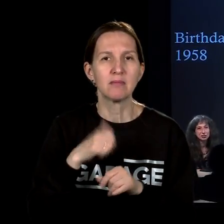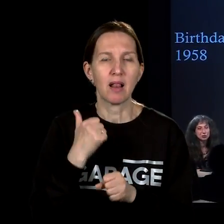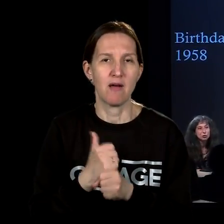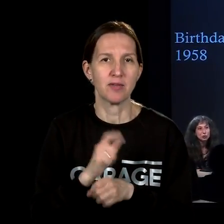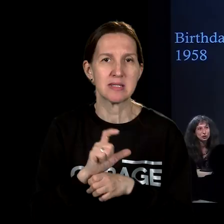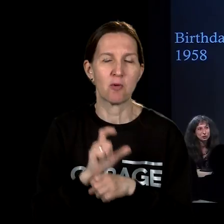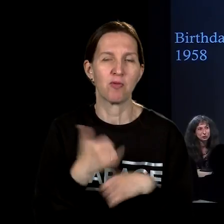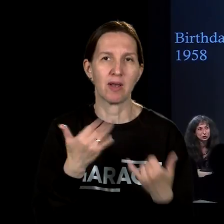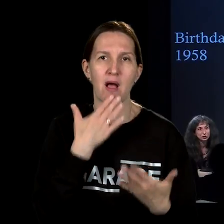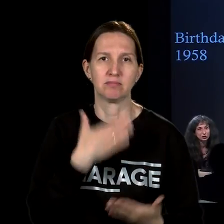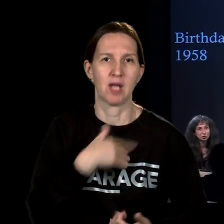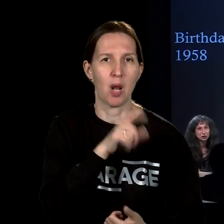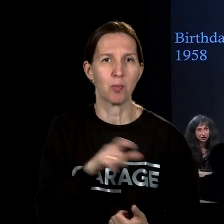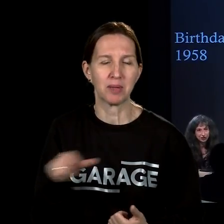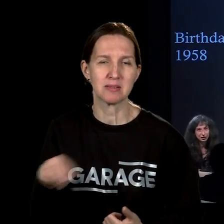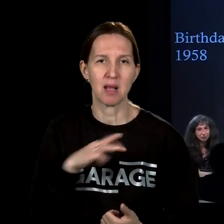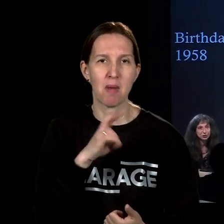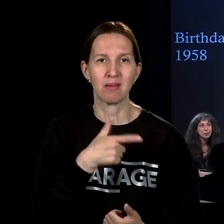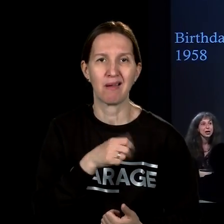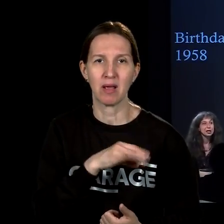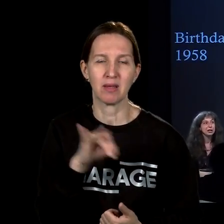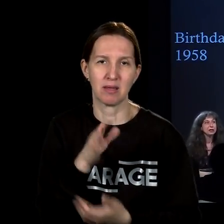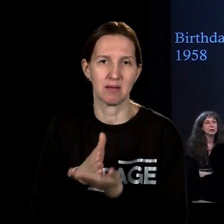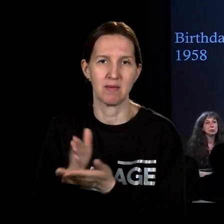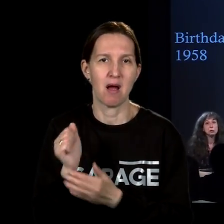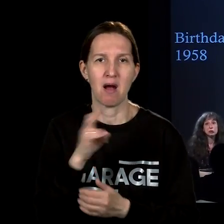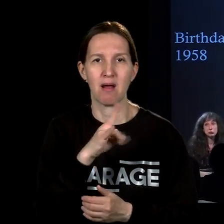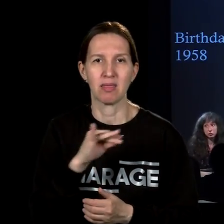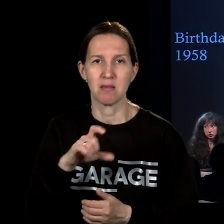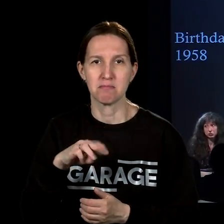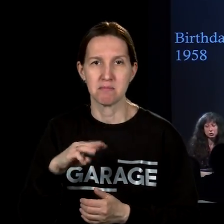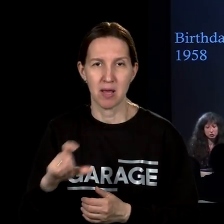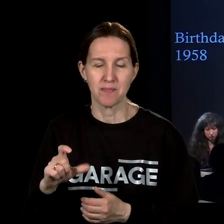для поклонников манга и аниме, и